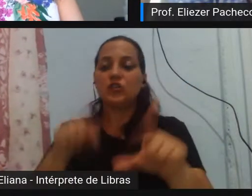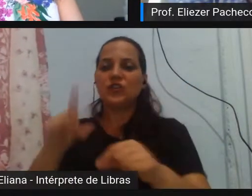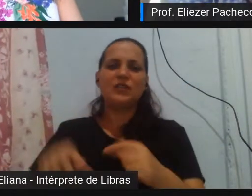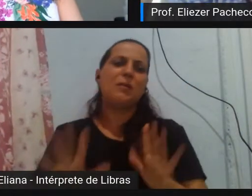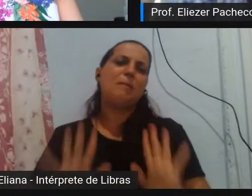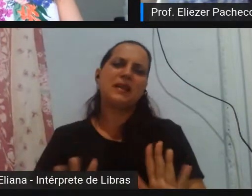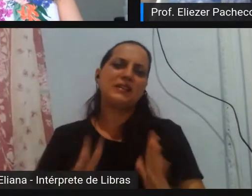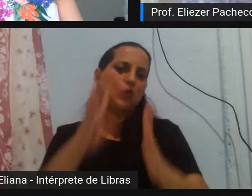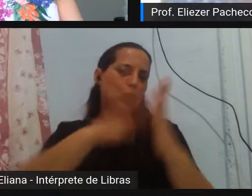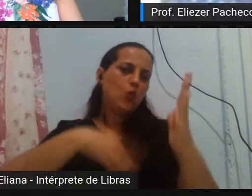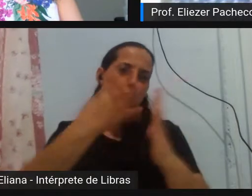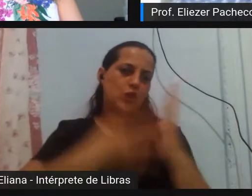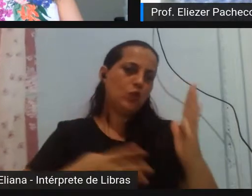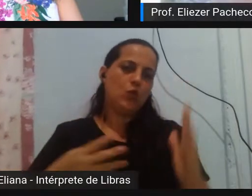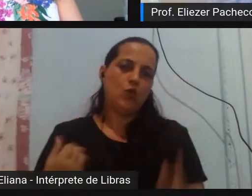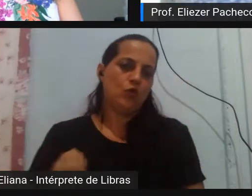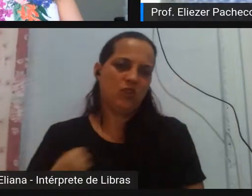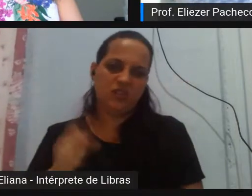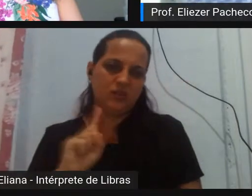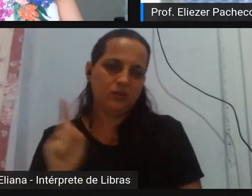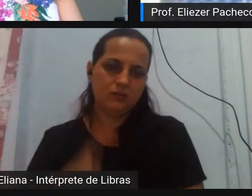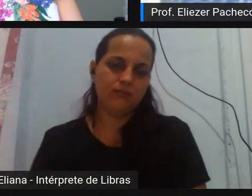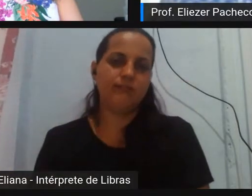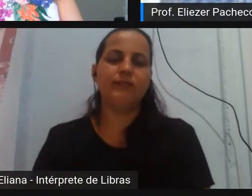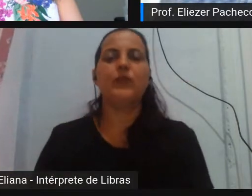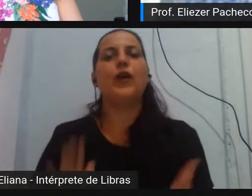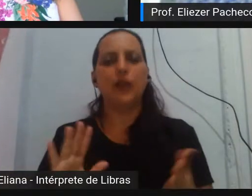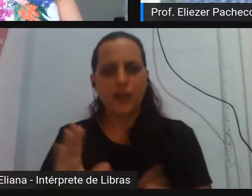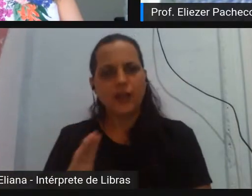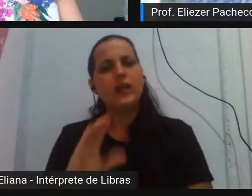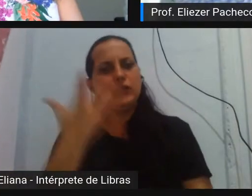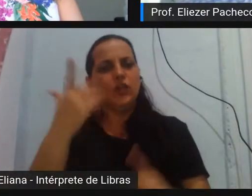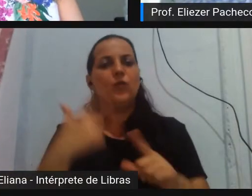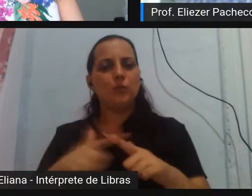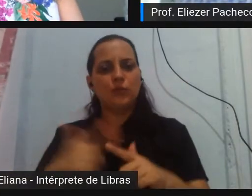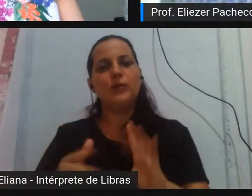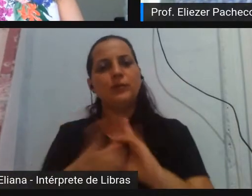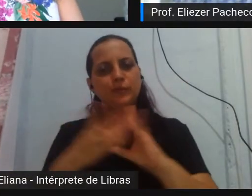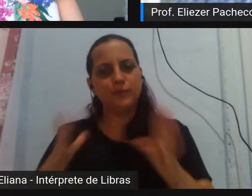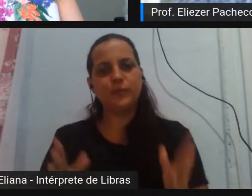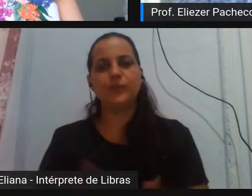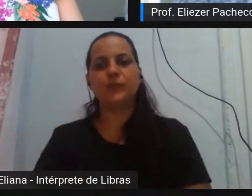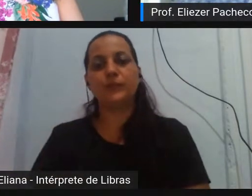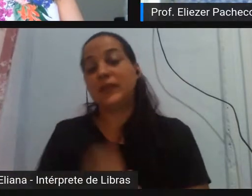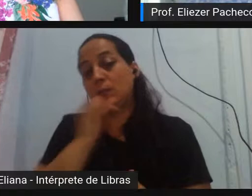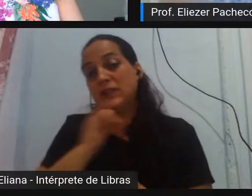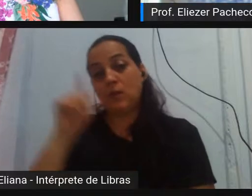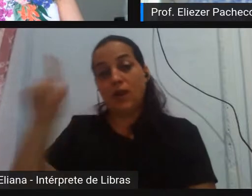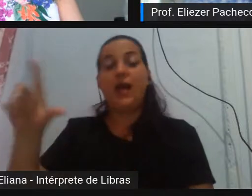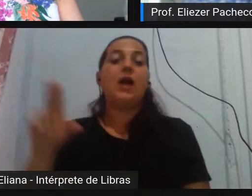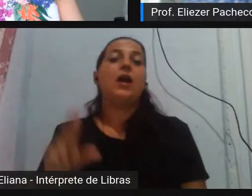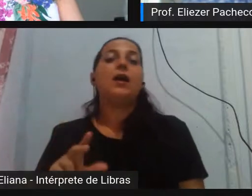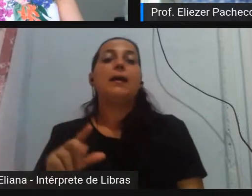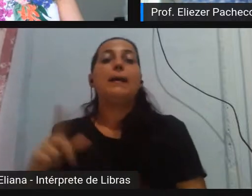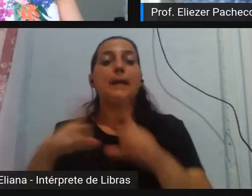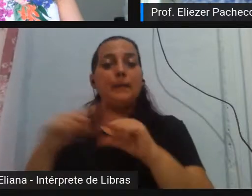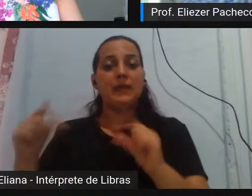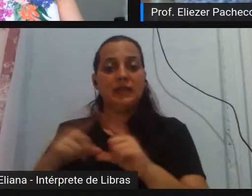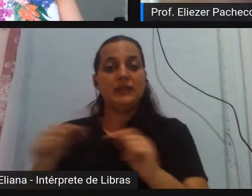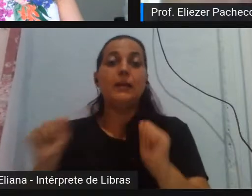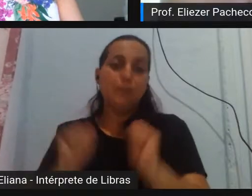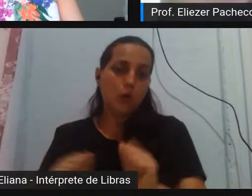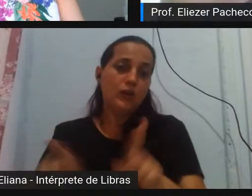da democratização. Claro que tu pode fazer, como faz, por exemplo, o Instituto Federal de Brasília, vincular isso também com as cotas,